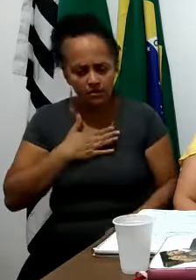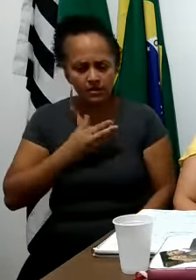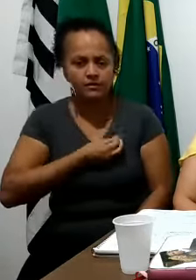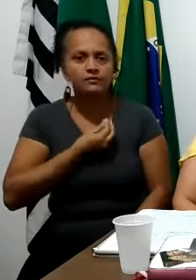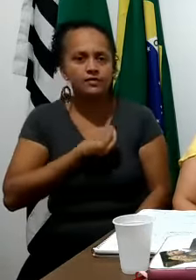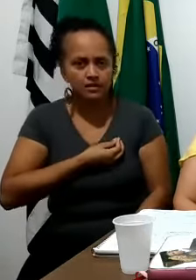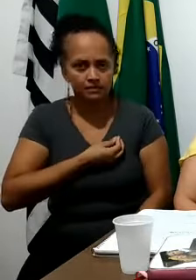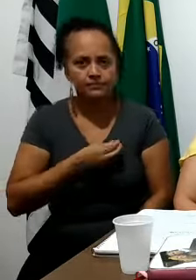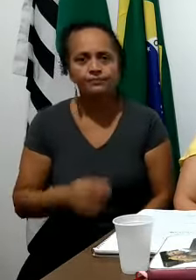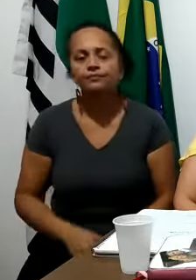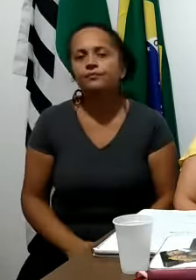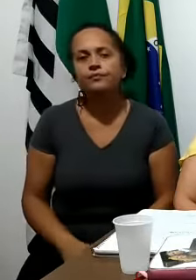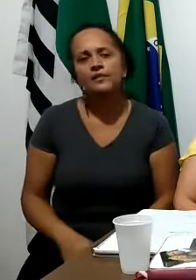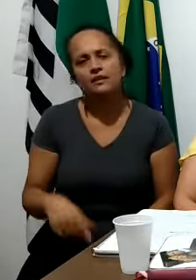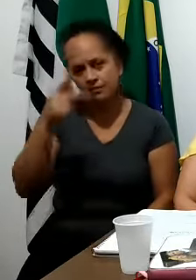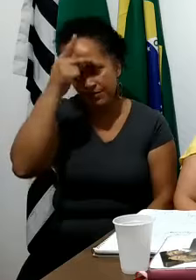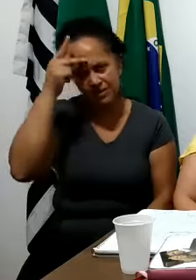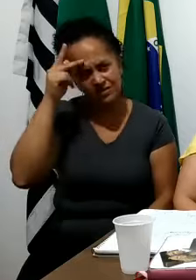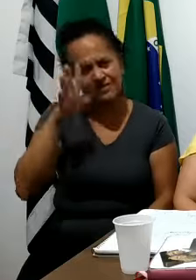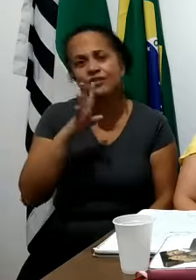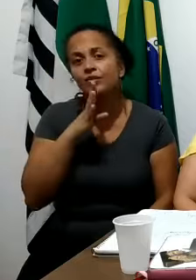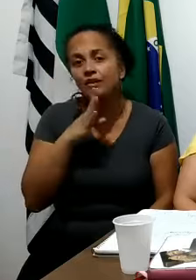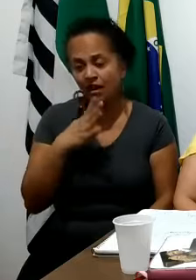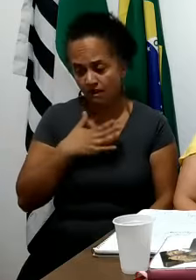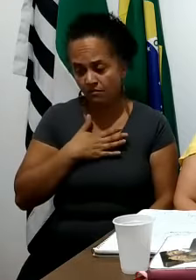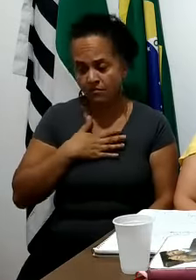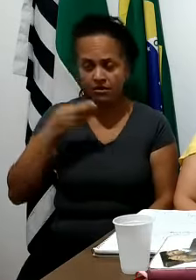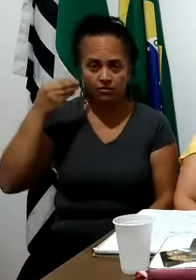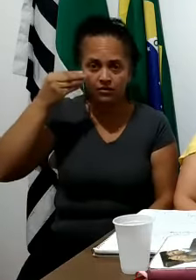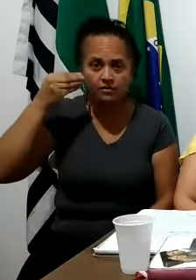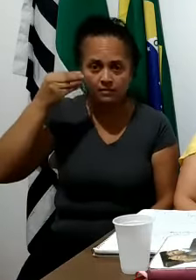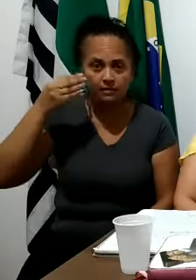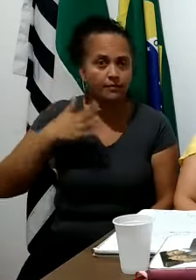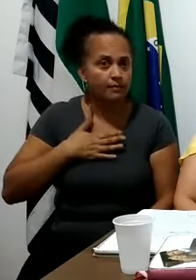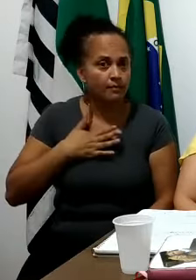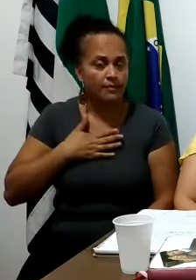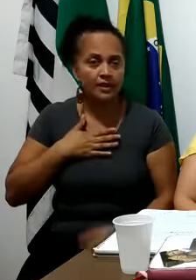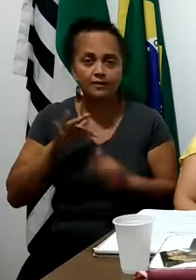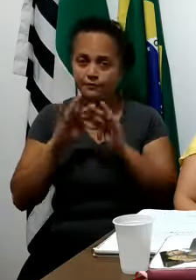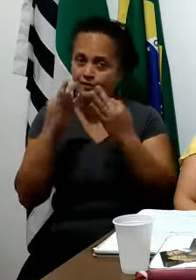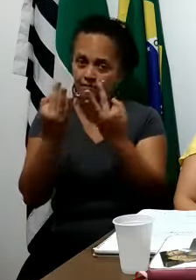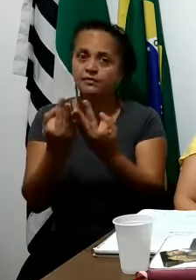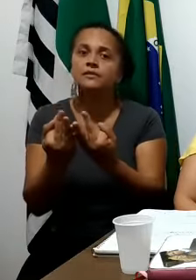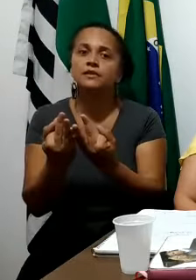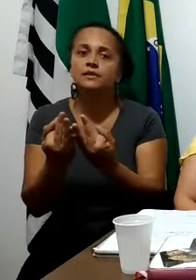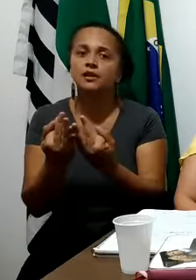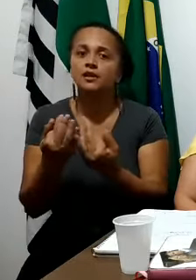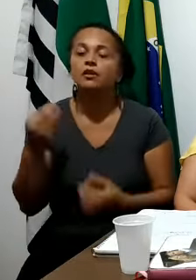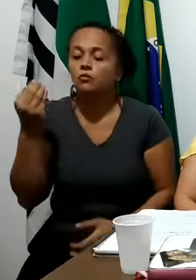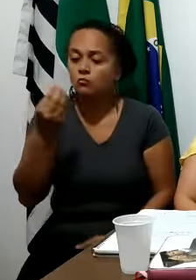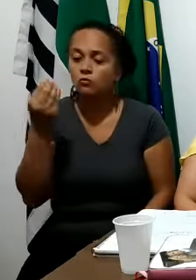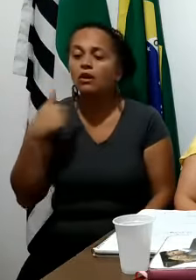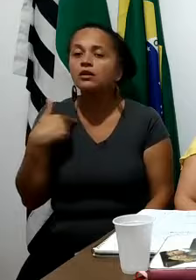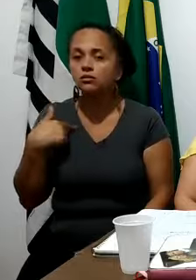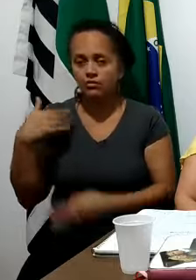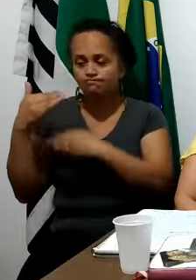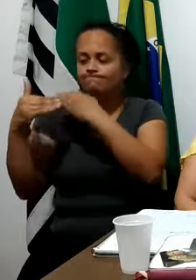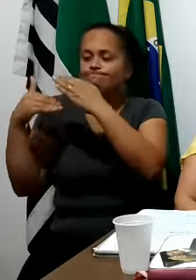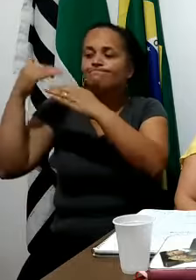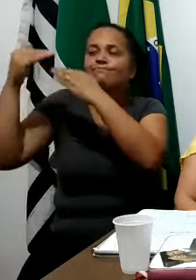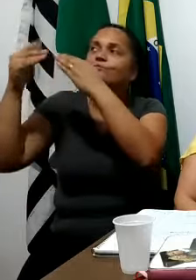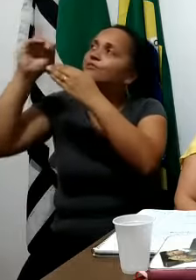conhecem meu testemunho, conhecem minha família, vocês viram quanto a gente cresceu em Cristo, quanto a gente é abençoado com a presença